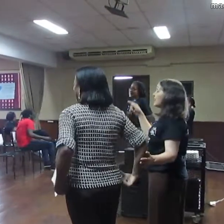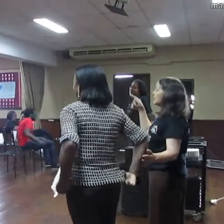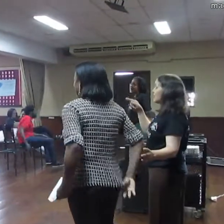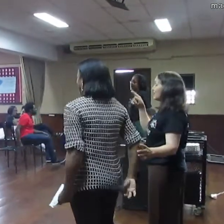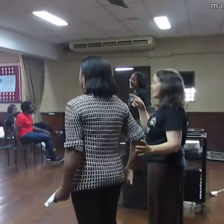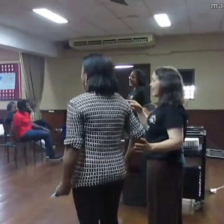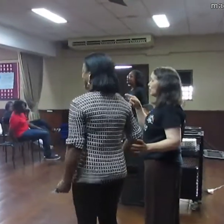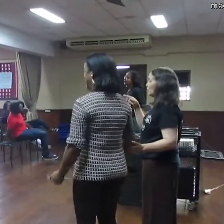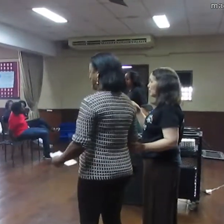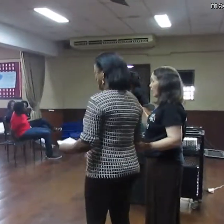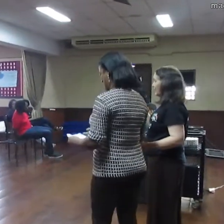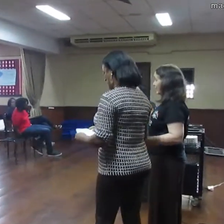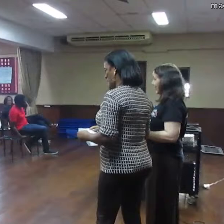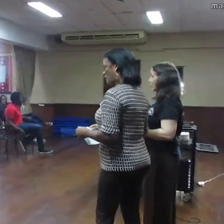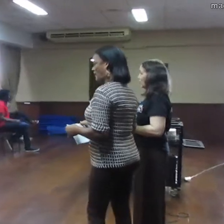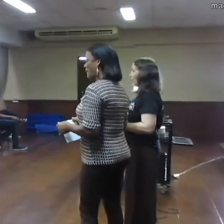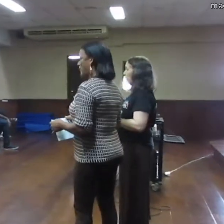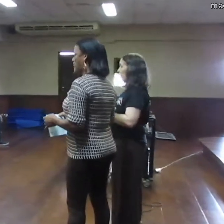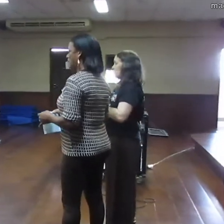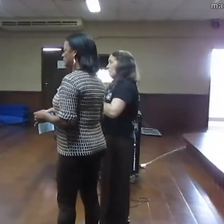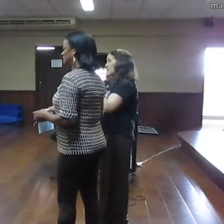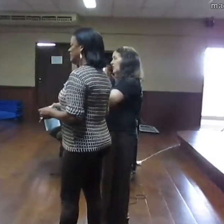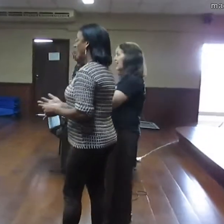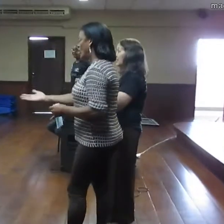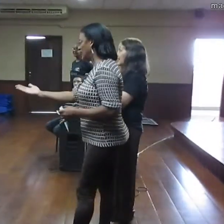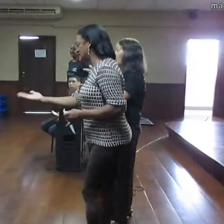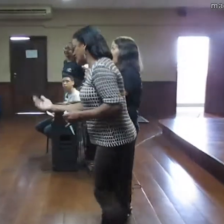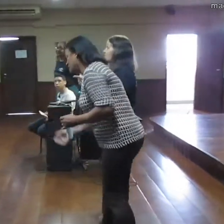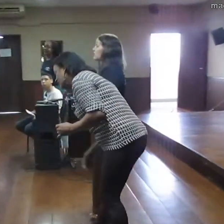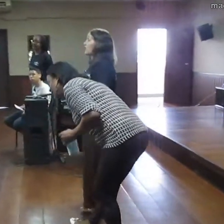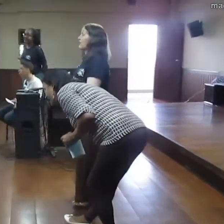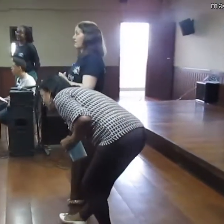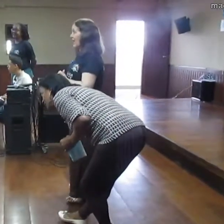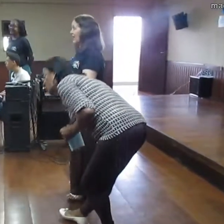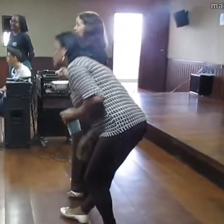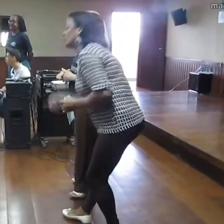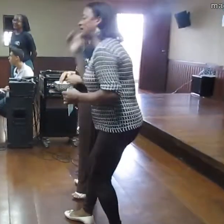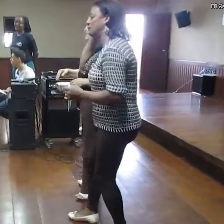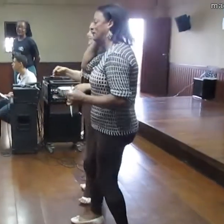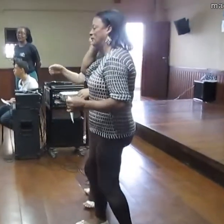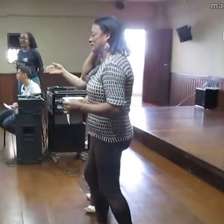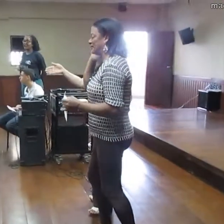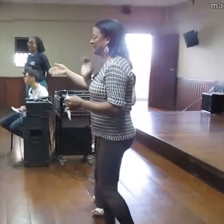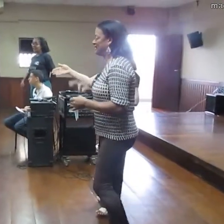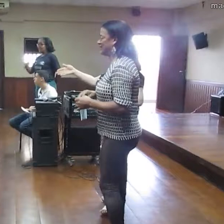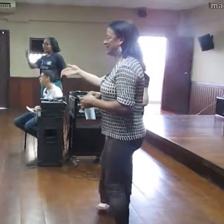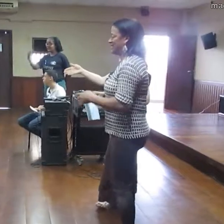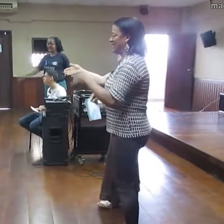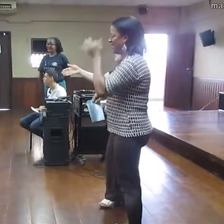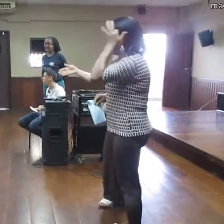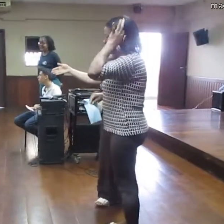E quem estiver sentado e não tiver nada no envelope, pode dar uma olhadinha na cadeira ao lado se tiver vaga. Do lado. Ou na